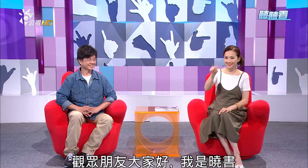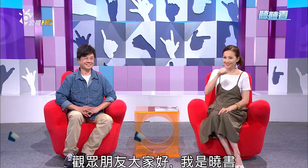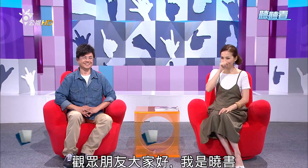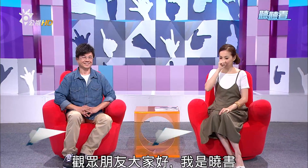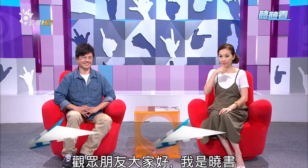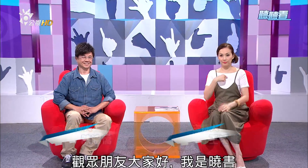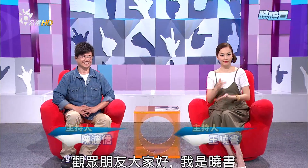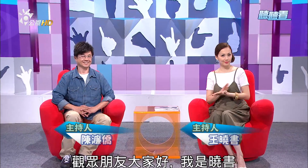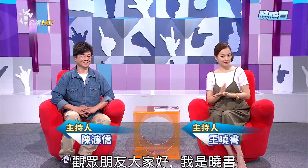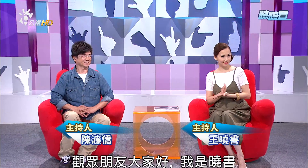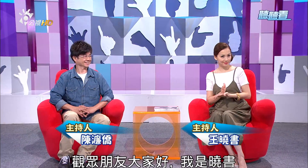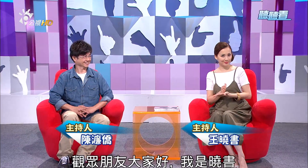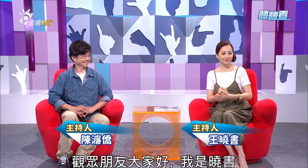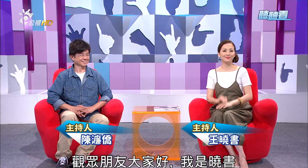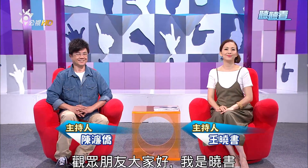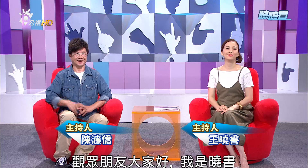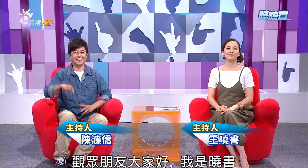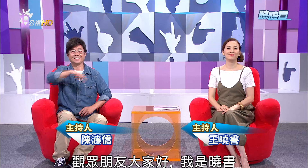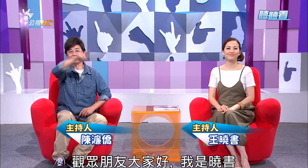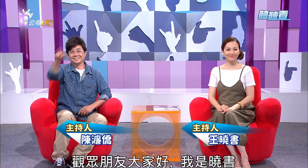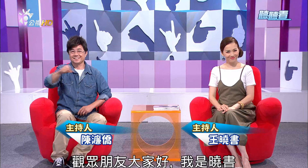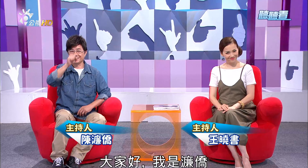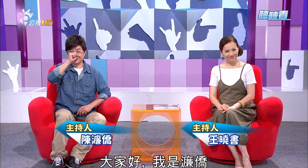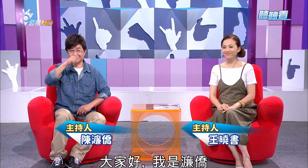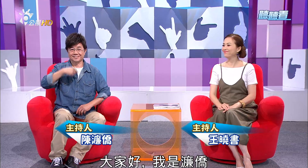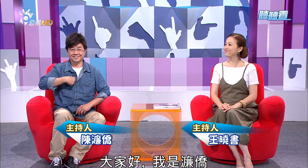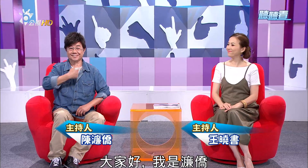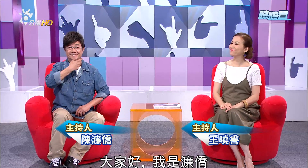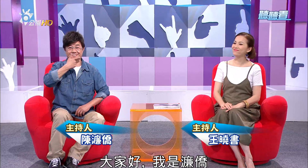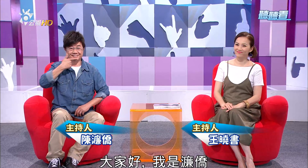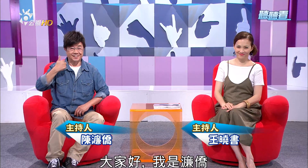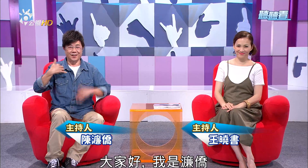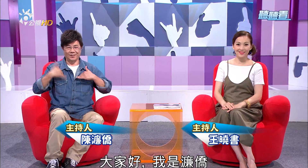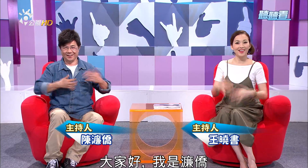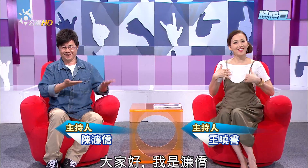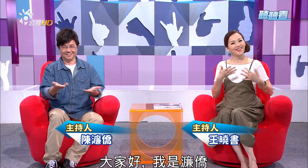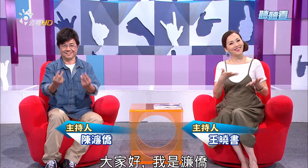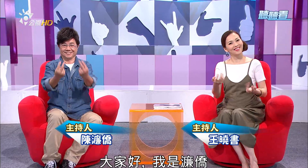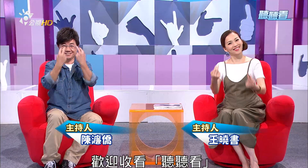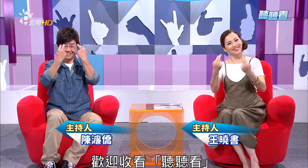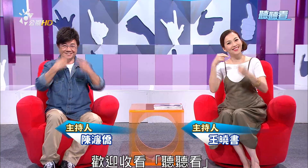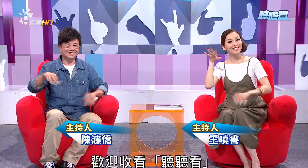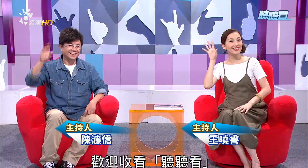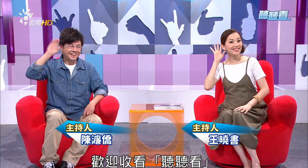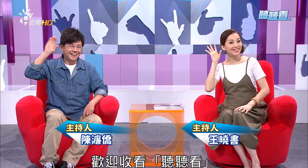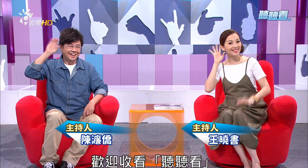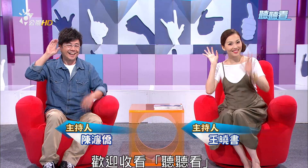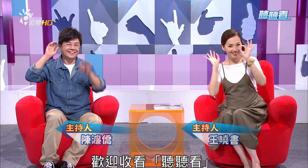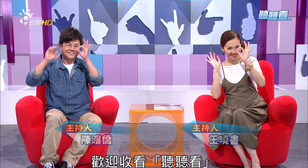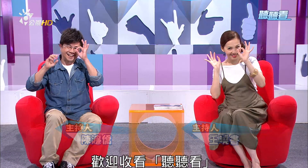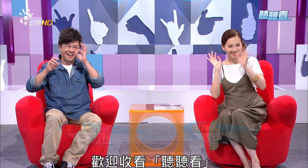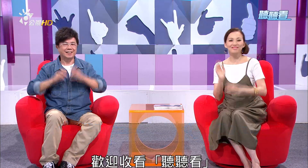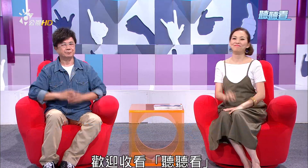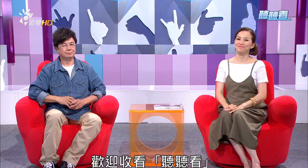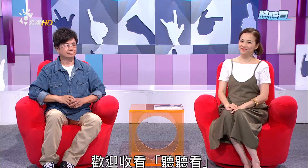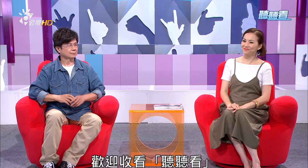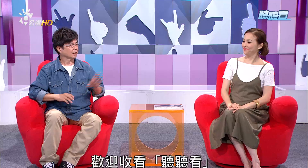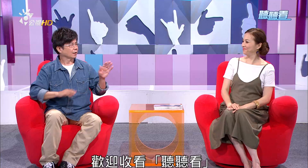大家好，我是小叔。 大家好，我是连桥。 欢迎收看 听听看。